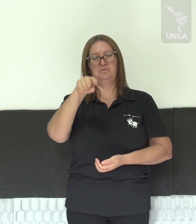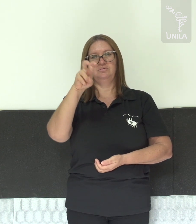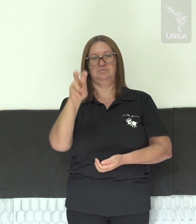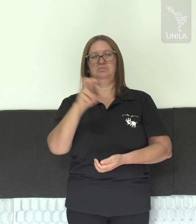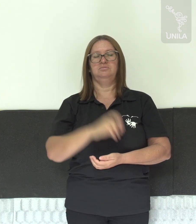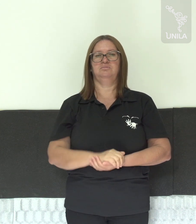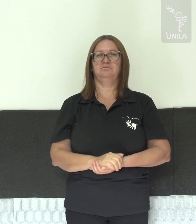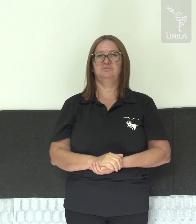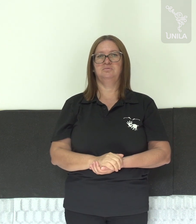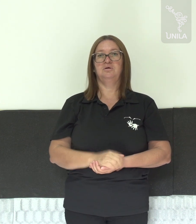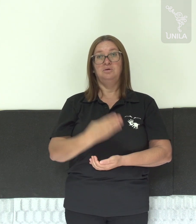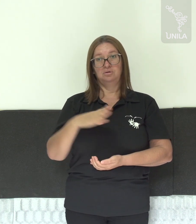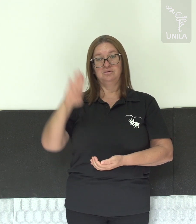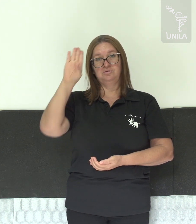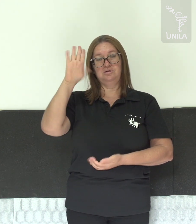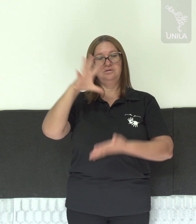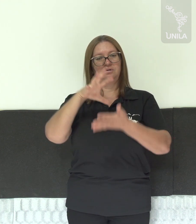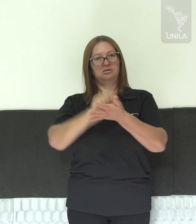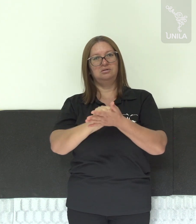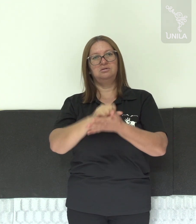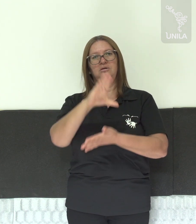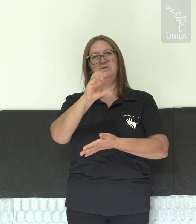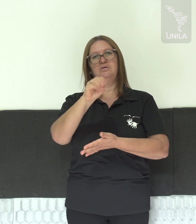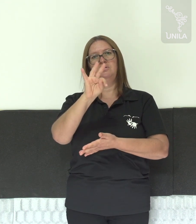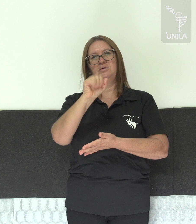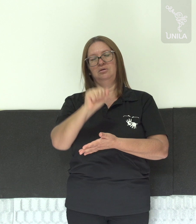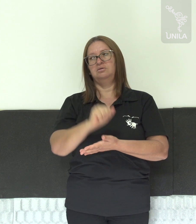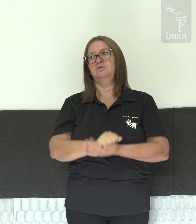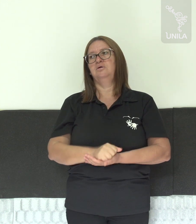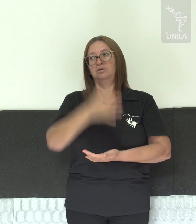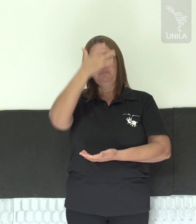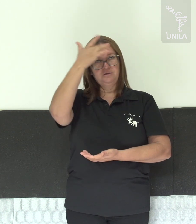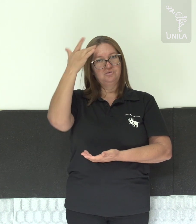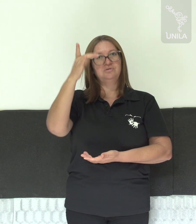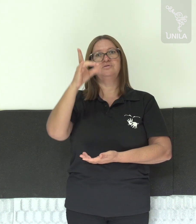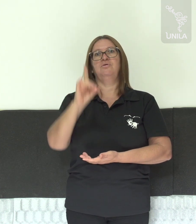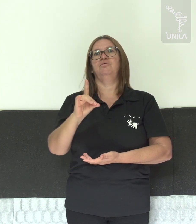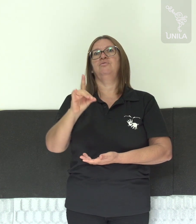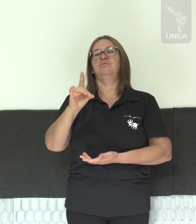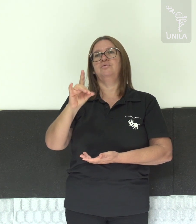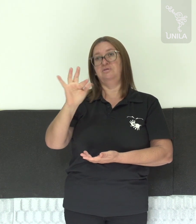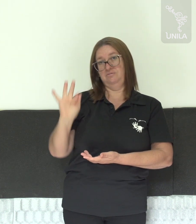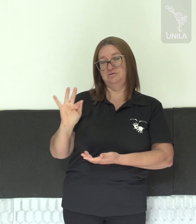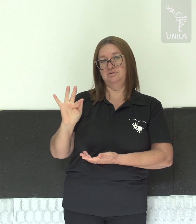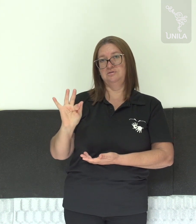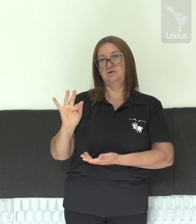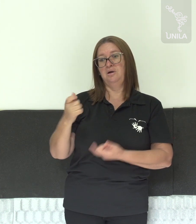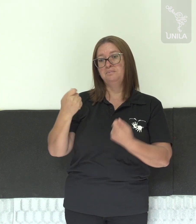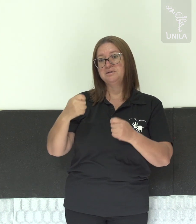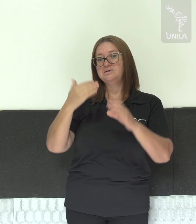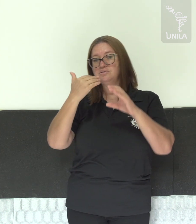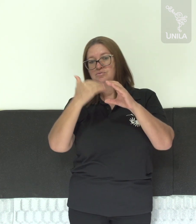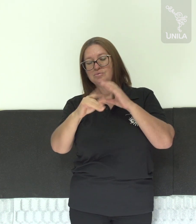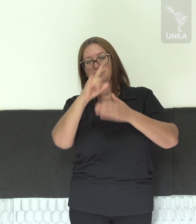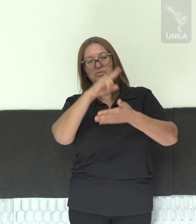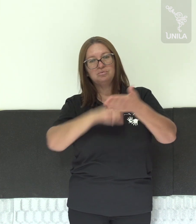7.3.5.5 Os candidatos inscritos nas cotas destinadas à pessoa com deficiência deverão enviar